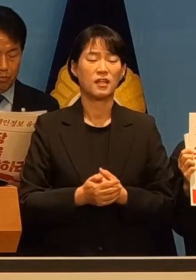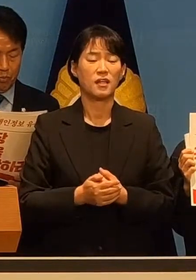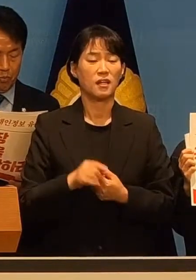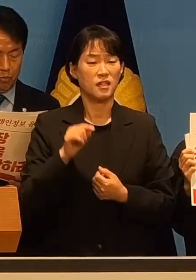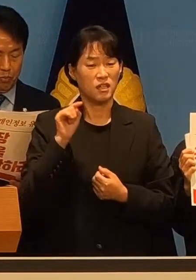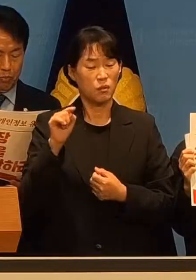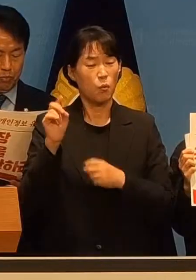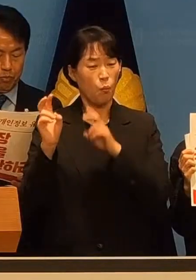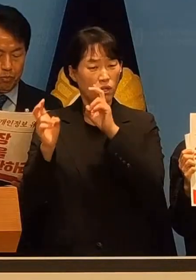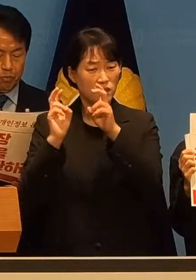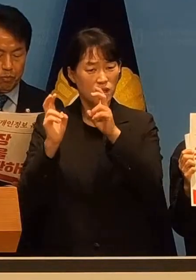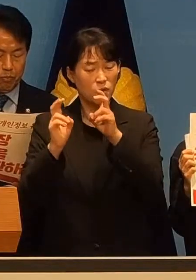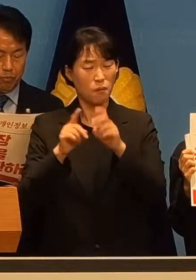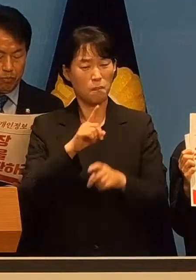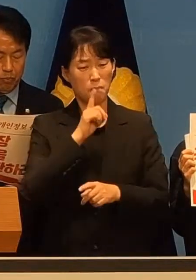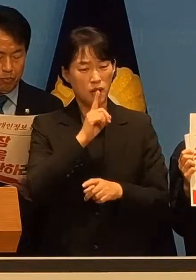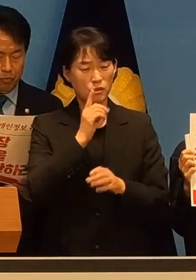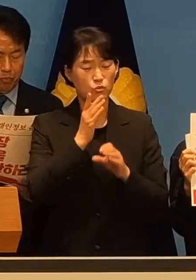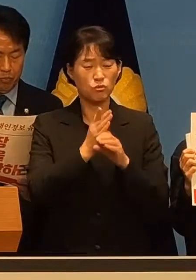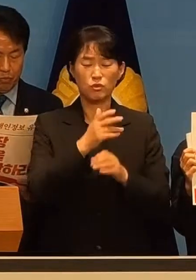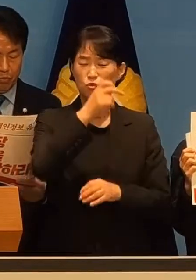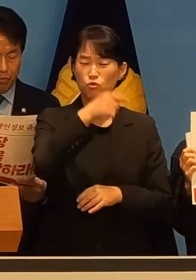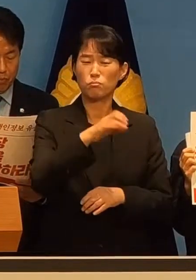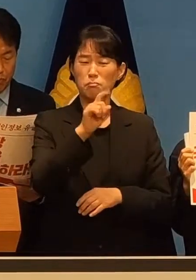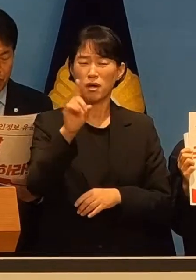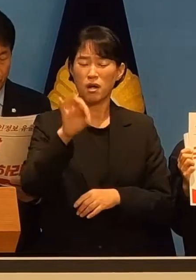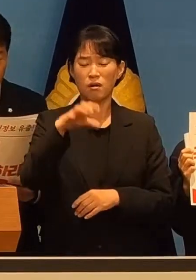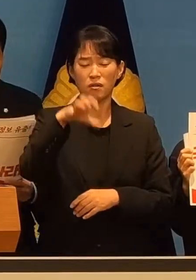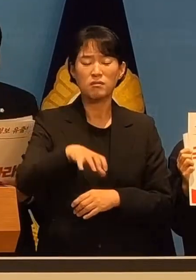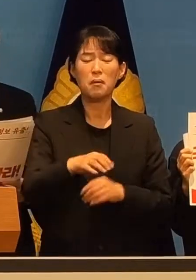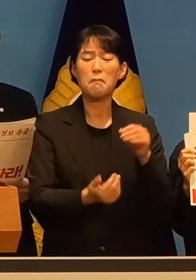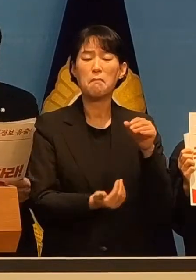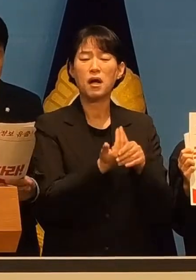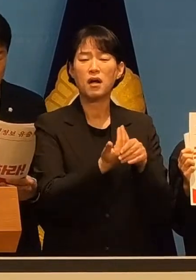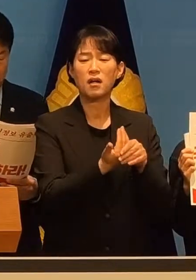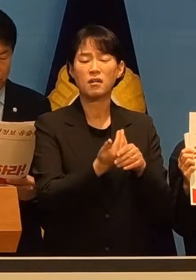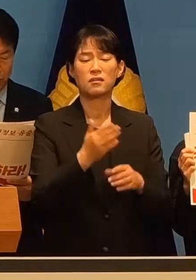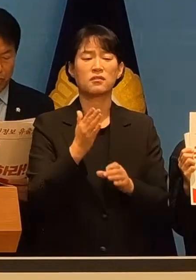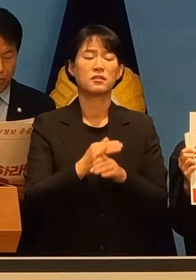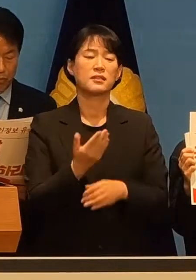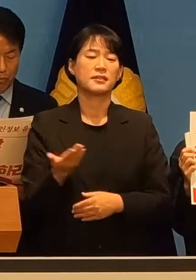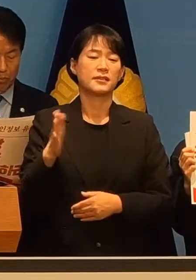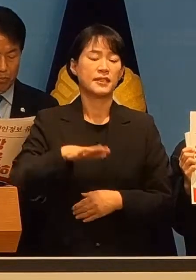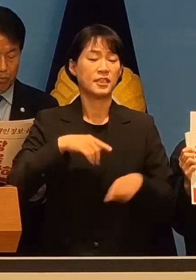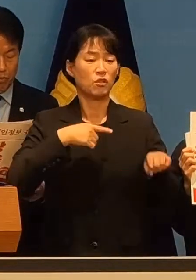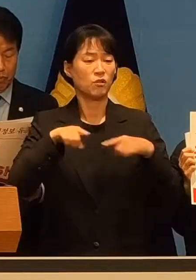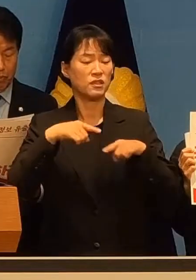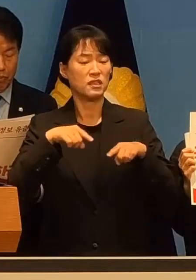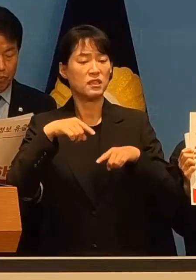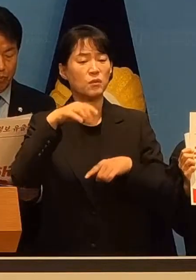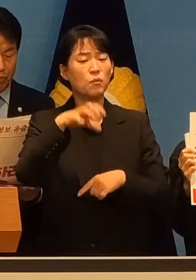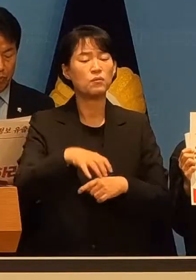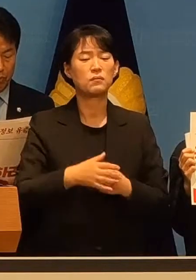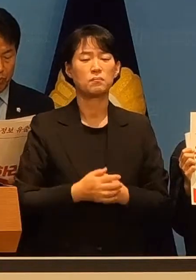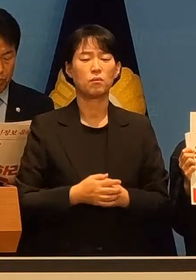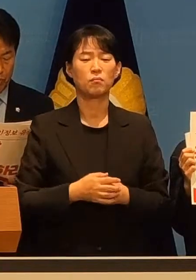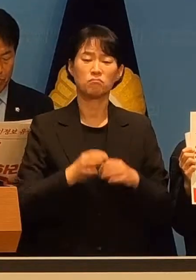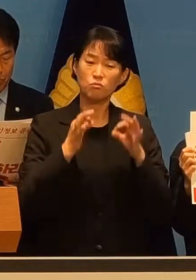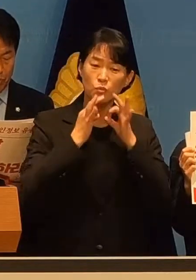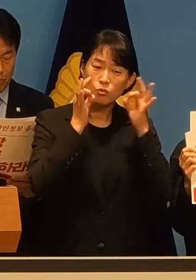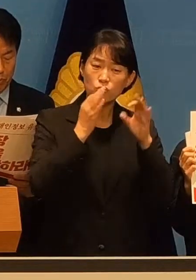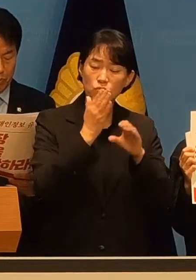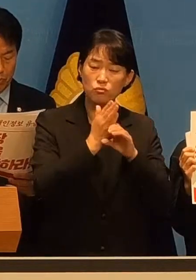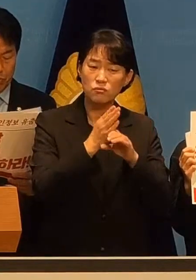유통기업이라고 그렇게 떠들고 있는 쿠팡에서 벌어지고 있습니다. 그런데 지금 정치권은 최선을 다하고